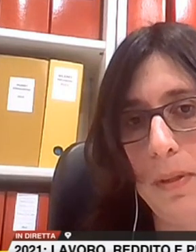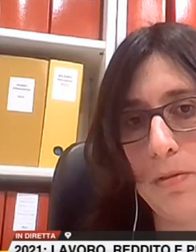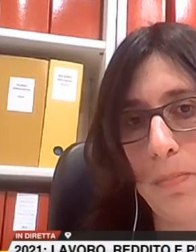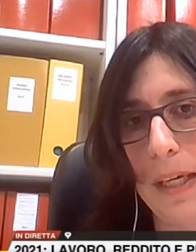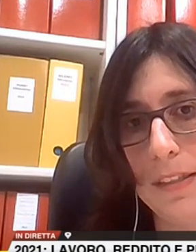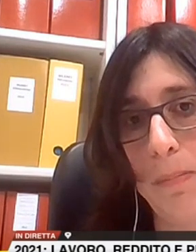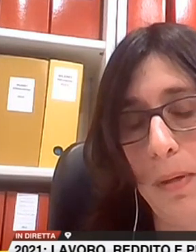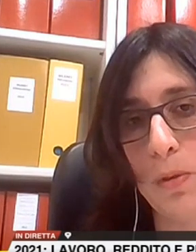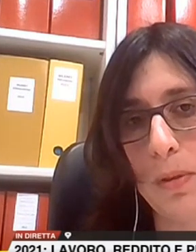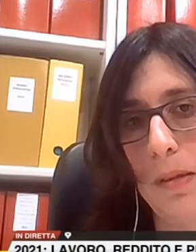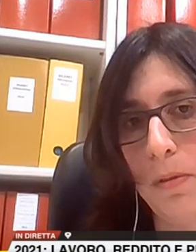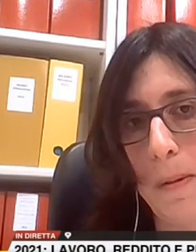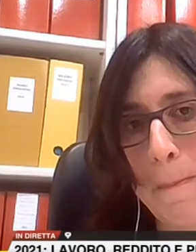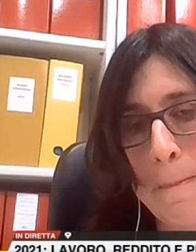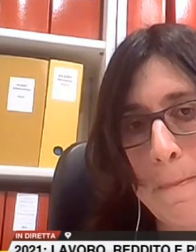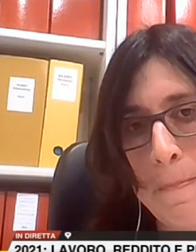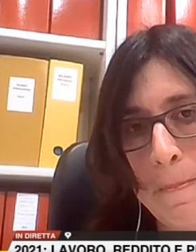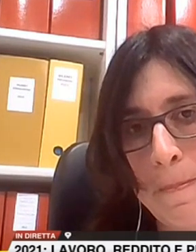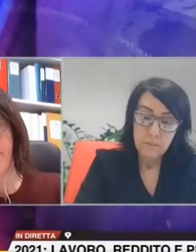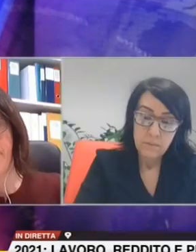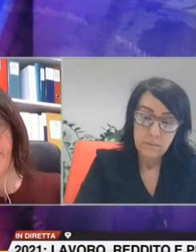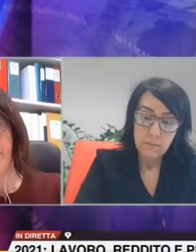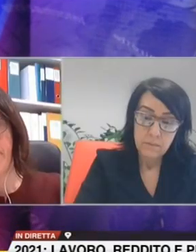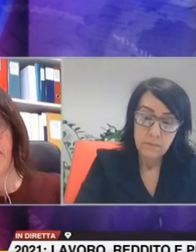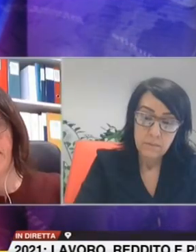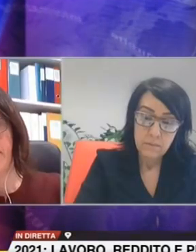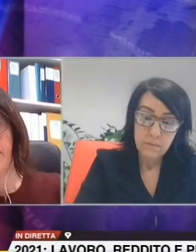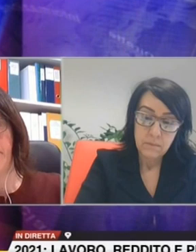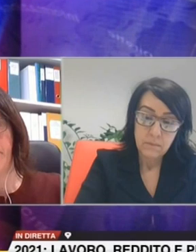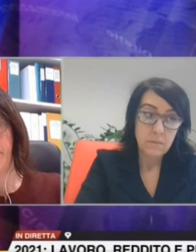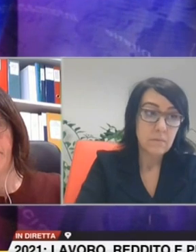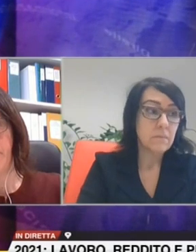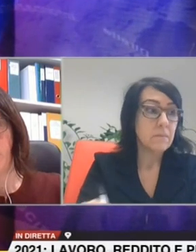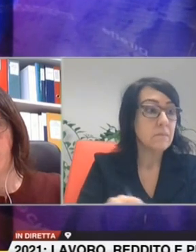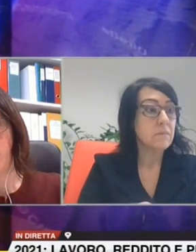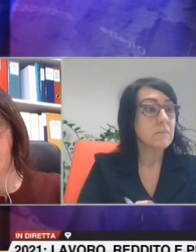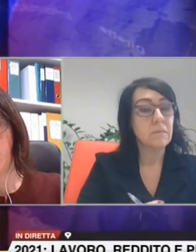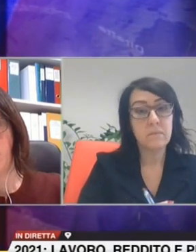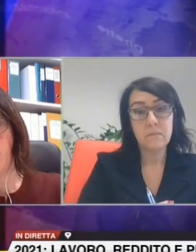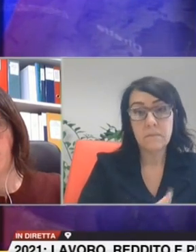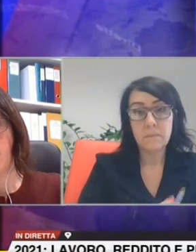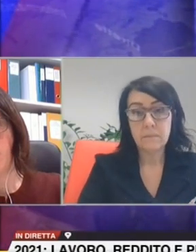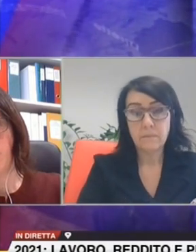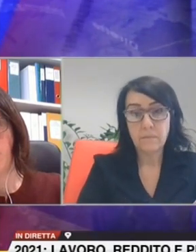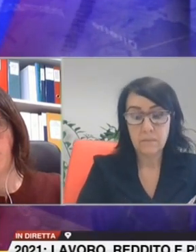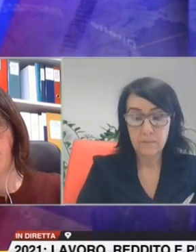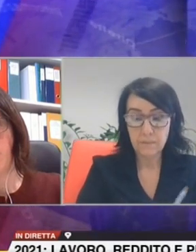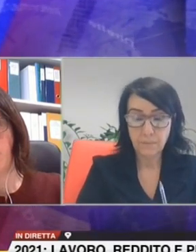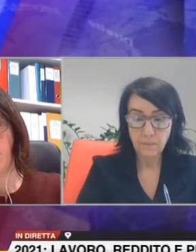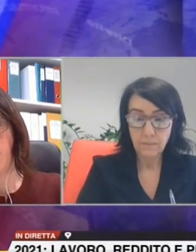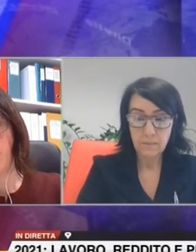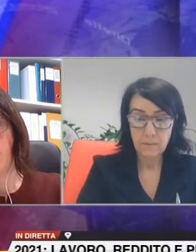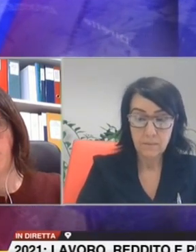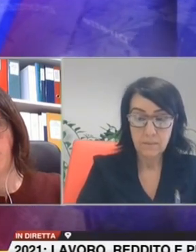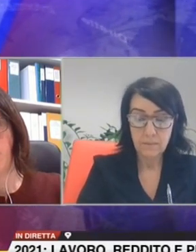fondamentali per il nostro paese e per il mondo del lavoro. Tutto questo slitterà fino a quando, insomma, non ripartirà il